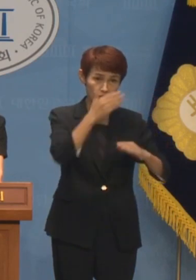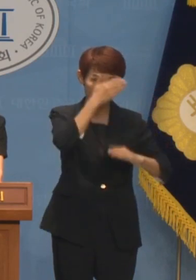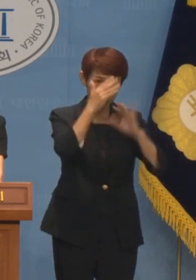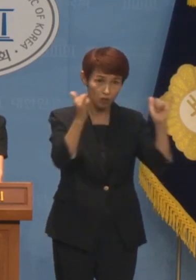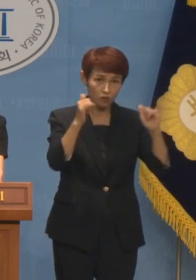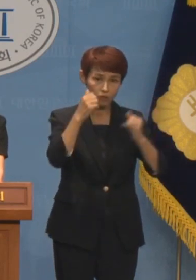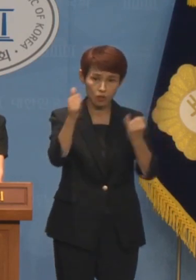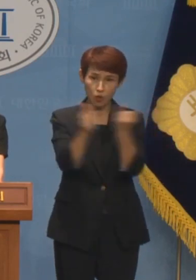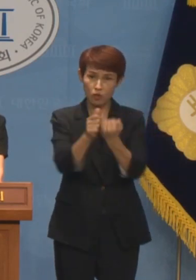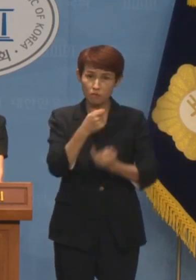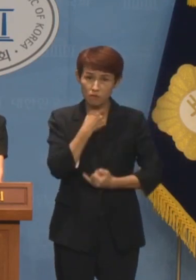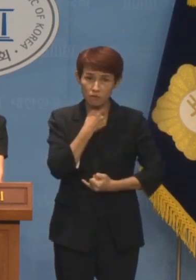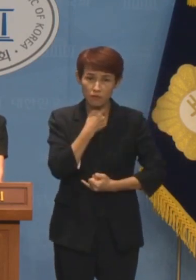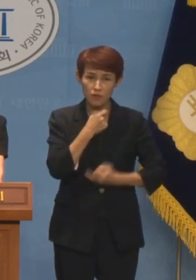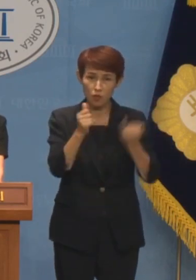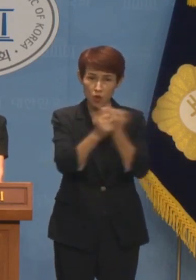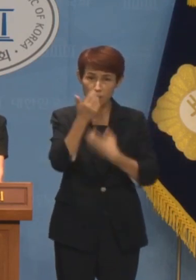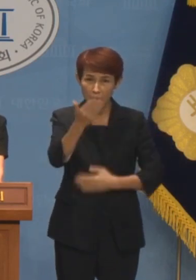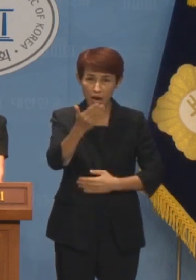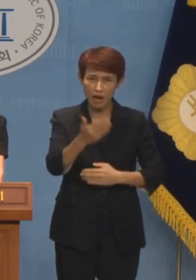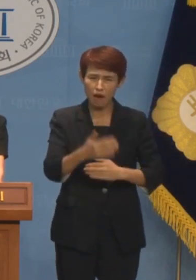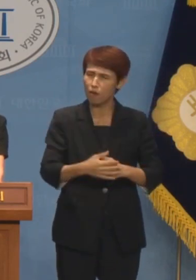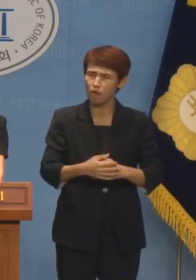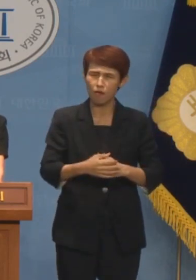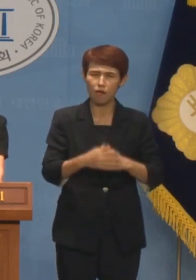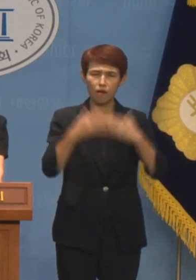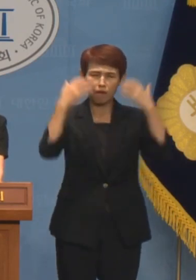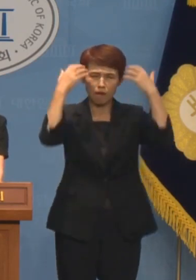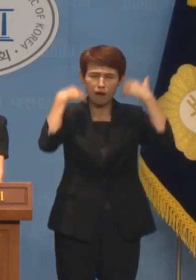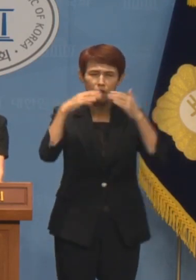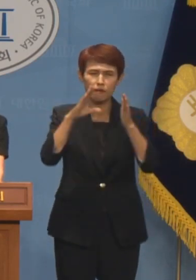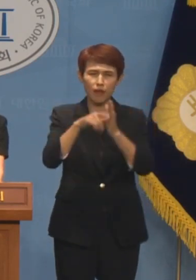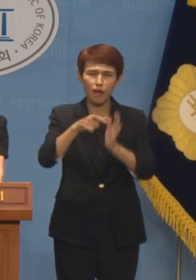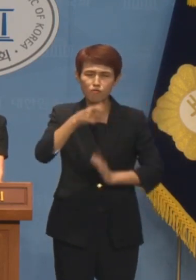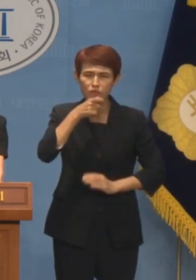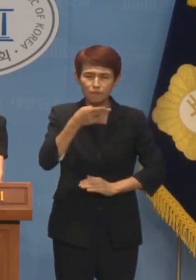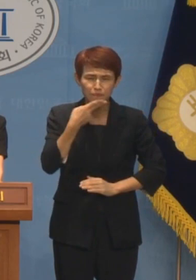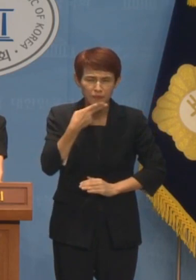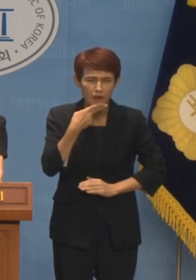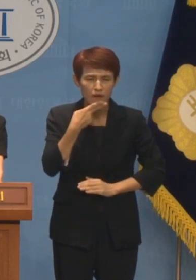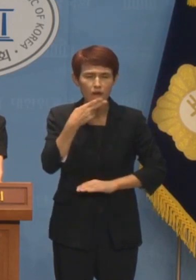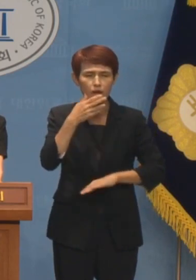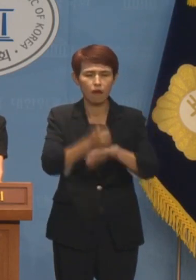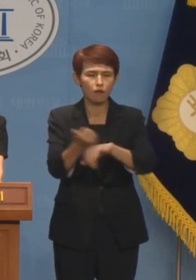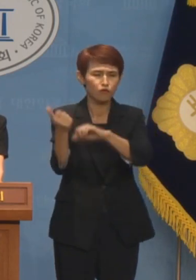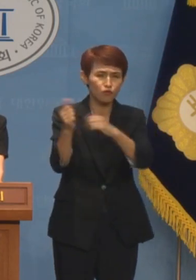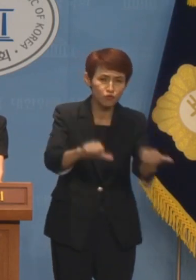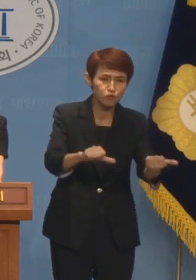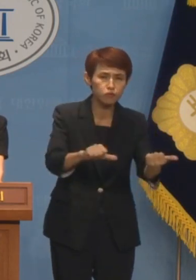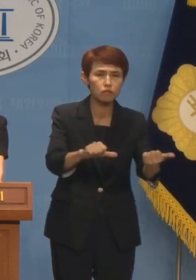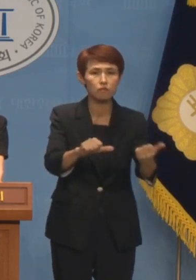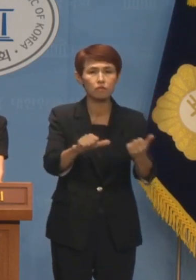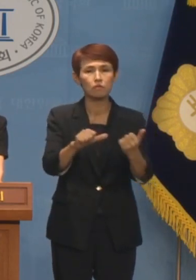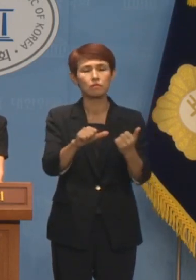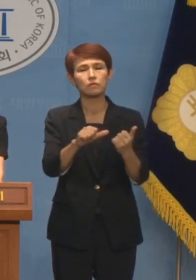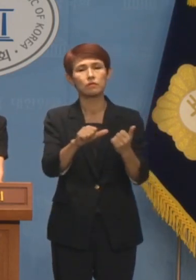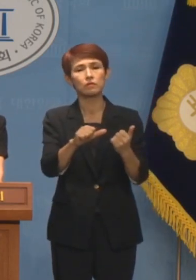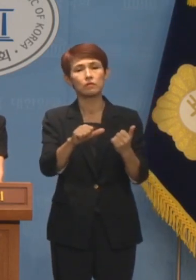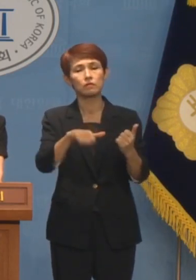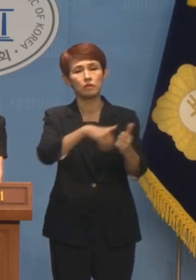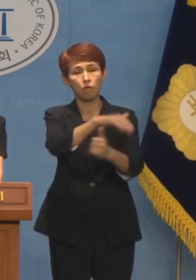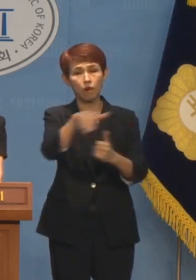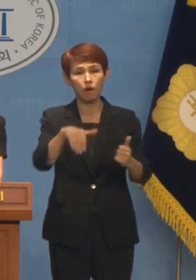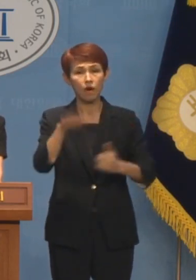있겠습니까? 폭염 속에 냉수조차 공급 못 받고 사망한 노동자를 방치하는 사회에서 미래를 설계하는